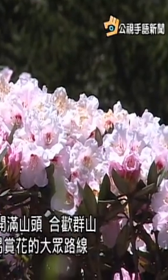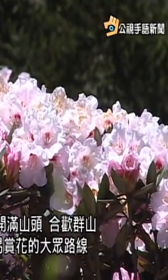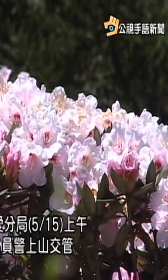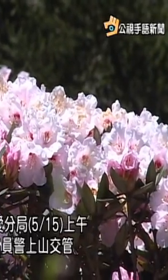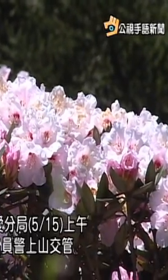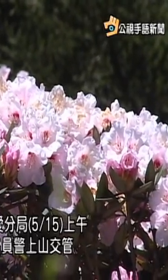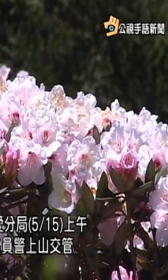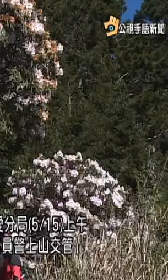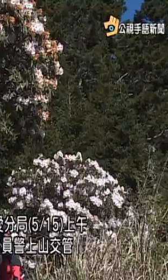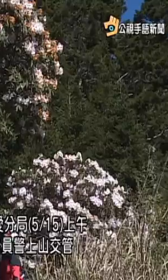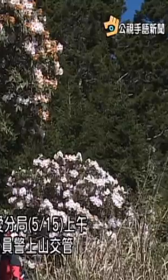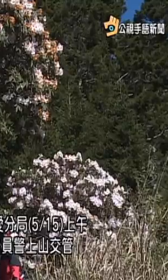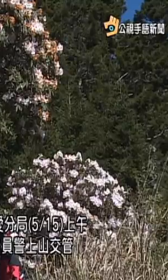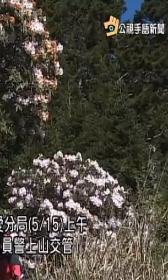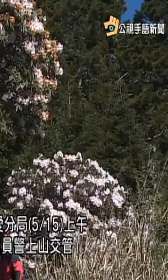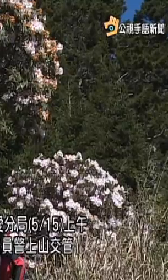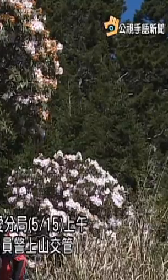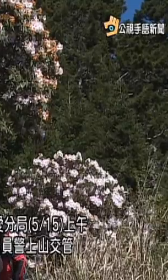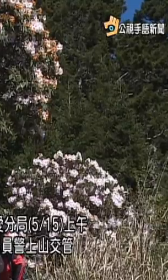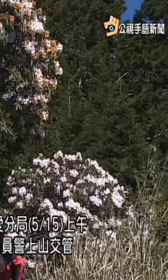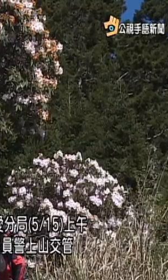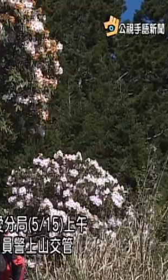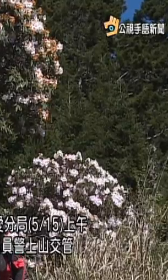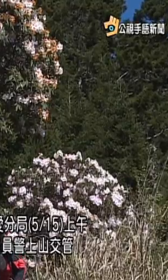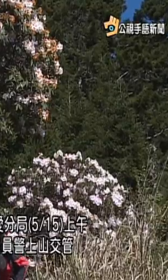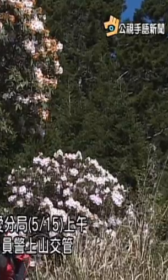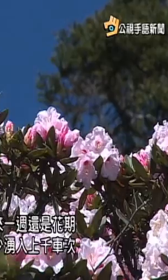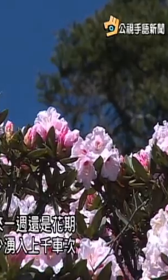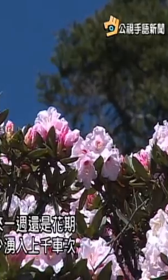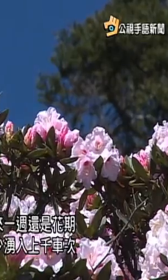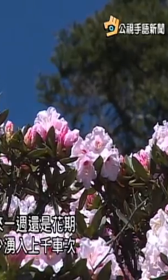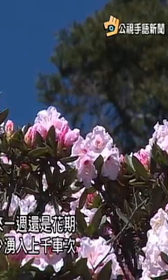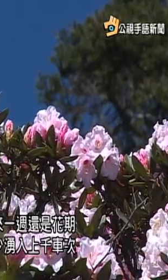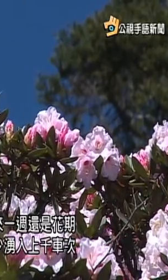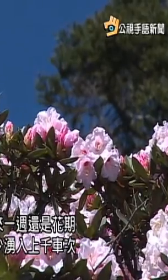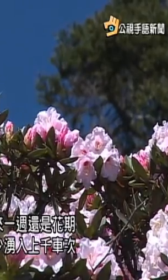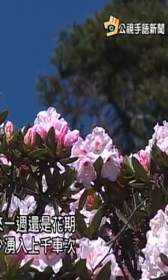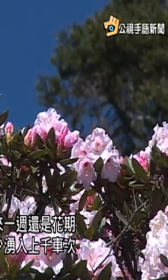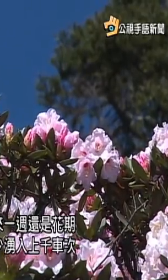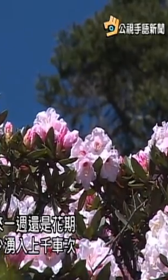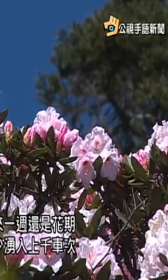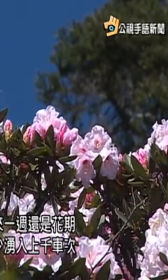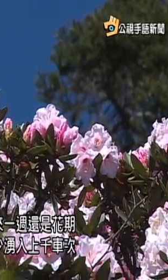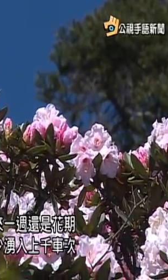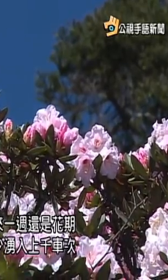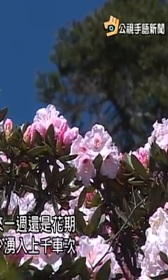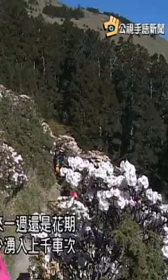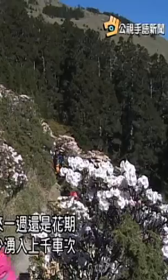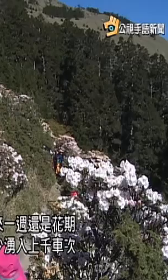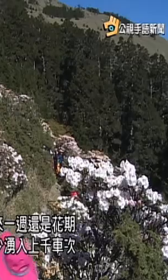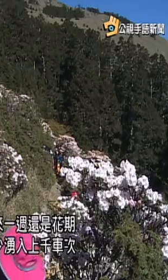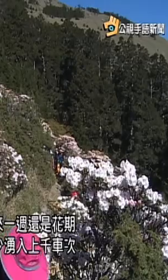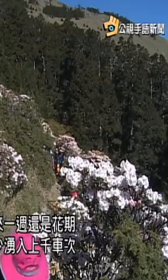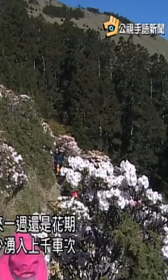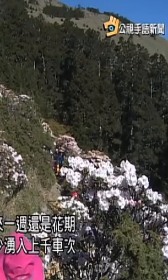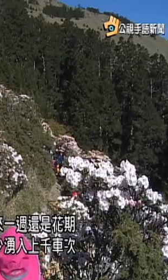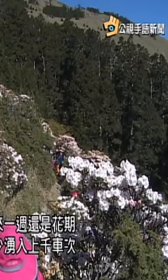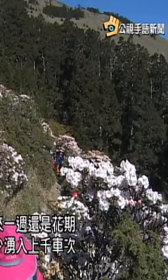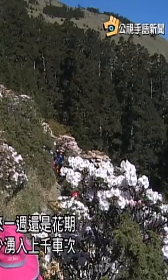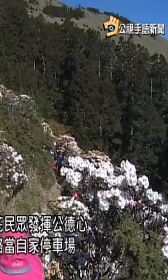投县仁爱分局上午出动6名员警上山交管，预计未来一周还是花期，假日至少涌入上千车次，希望民